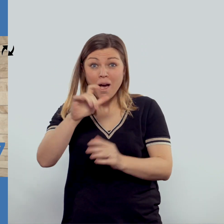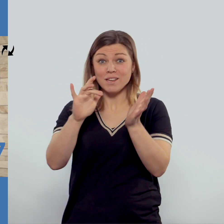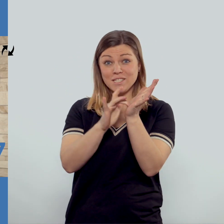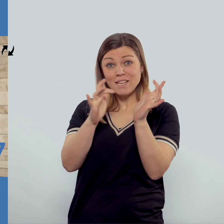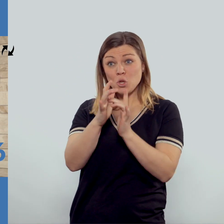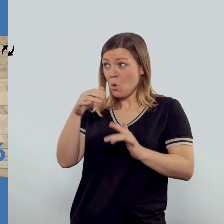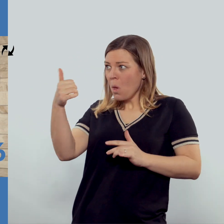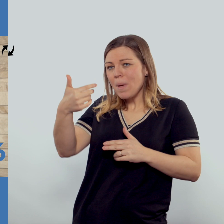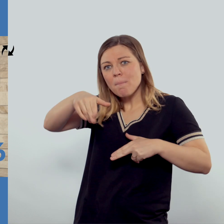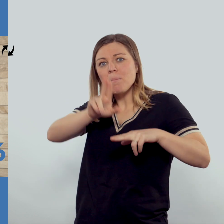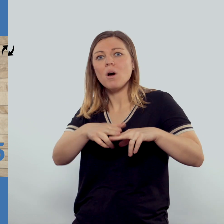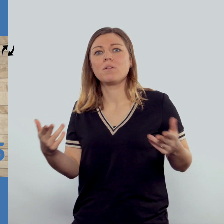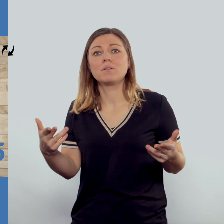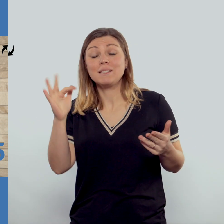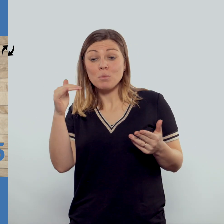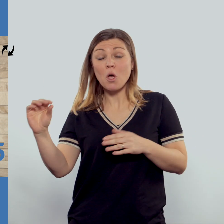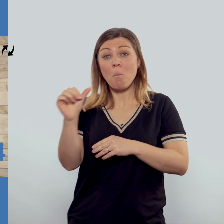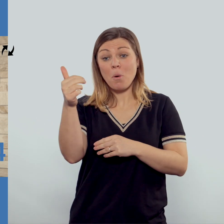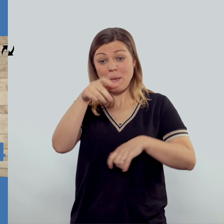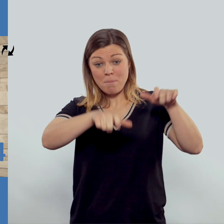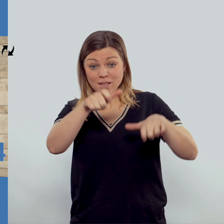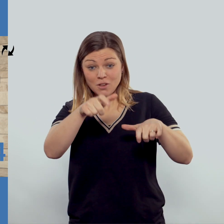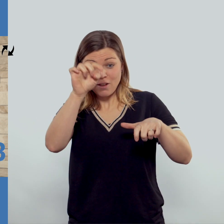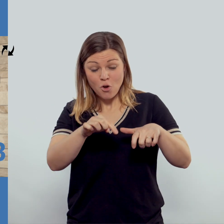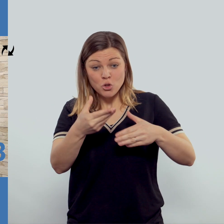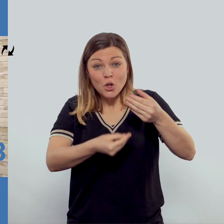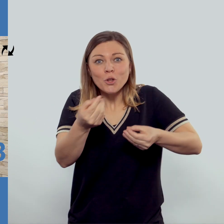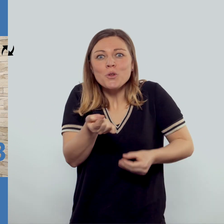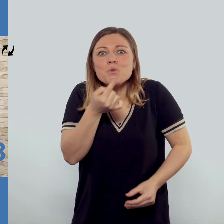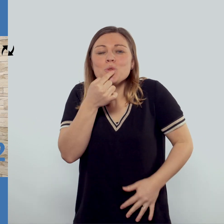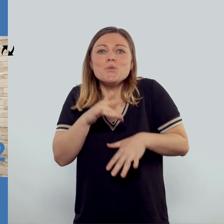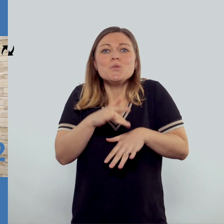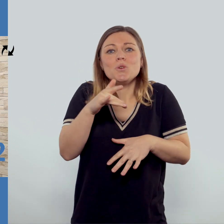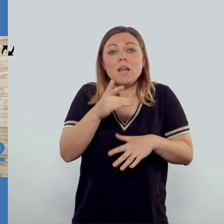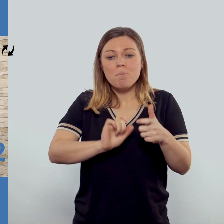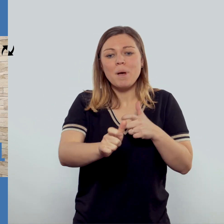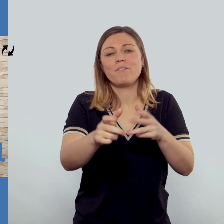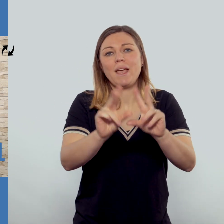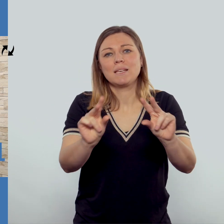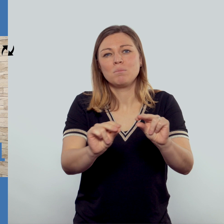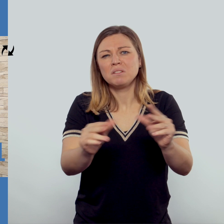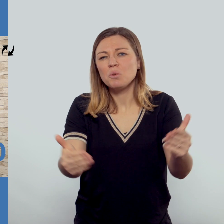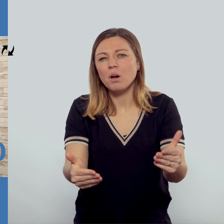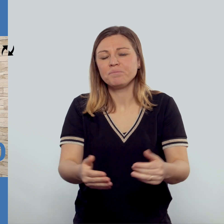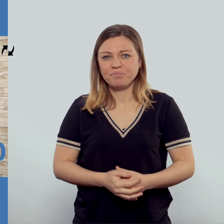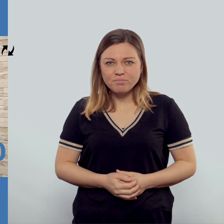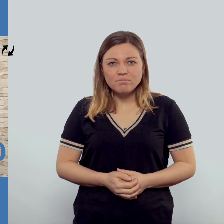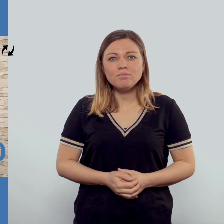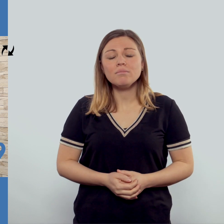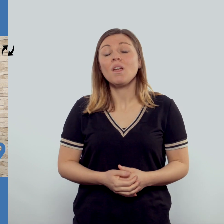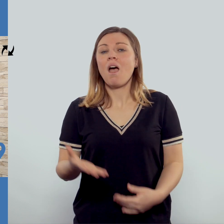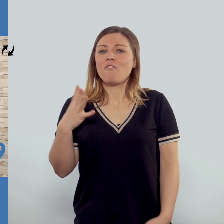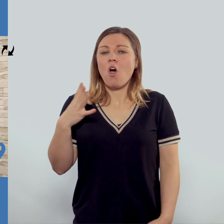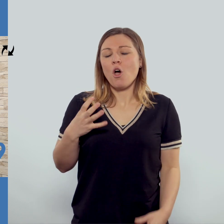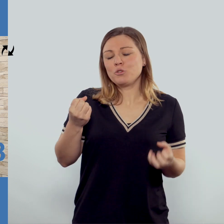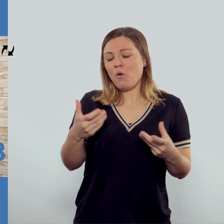faire goûter aux gens, et ensuite on leur explique ce que c'est. Et peut-être vous vous dites, et c'est ce que je me disais pendant longtemps, oui mais là comment on fait